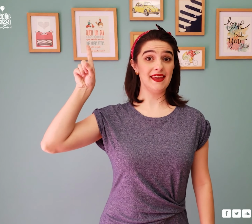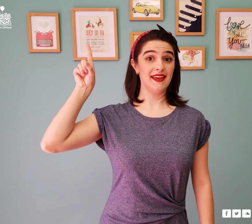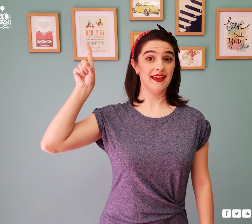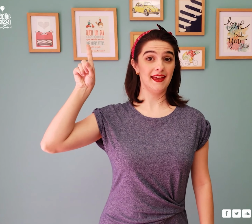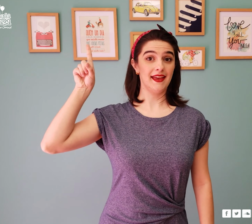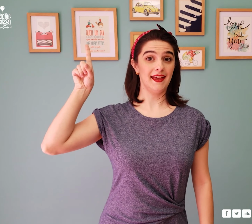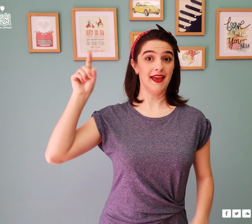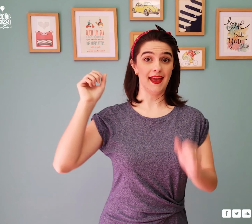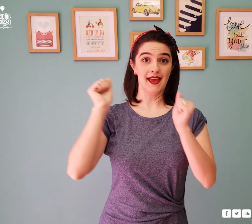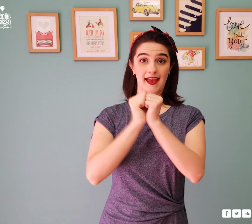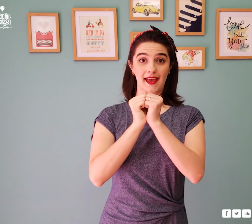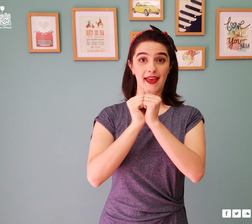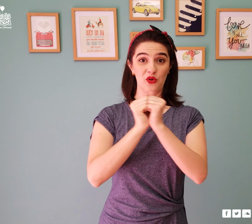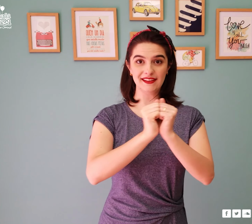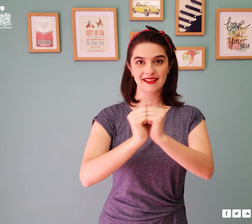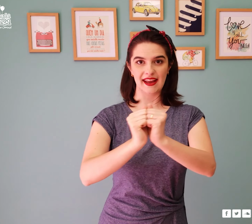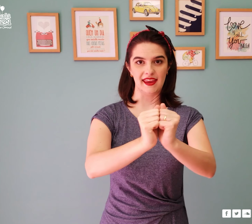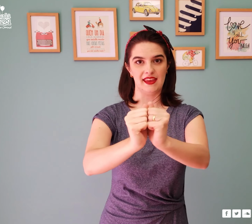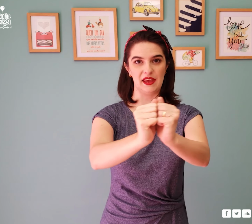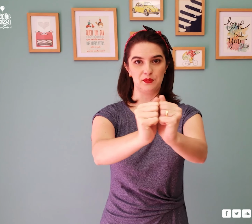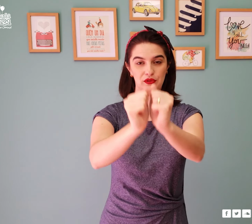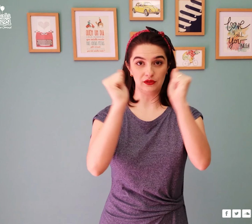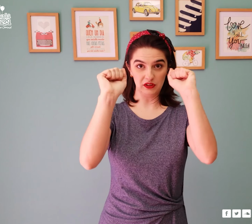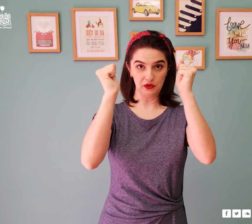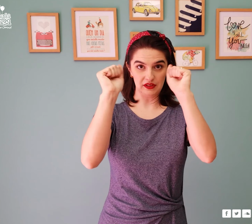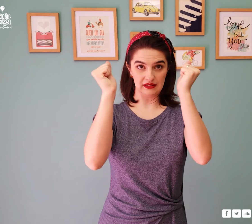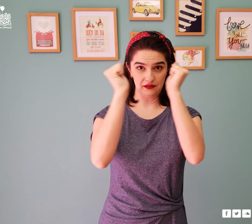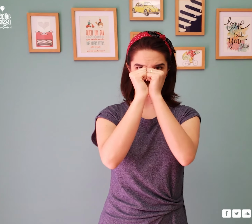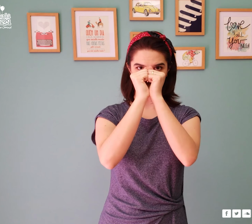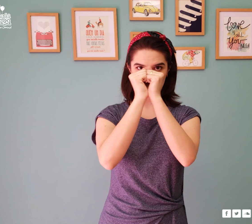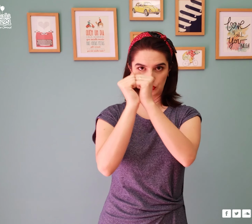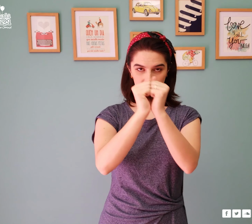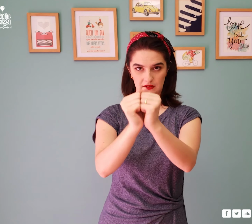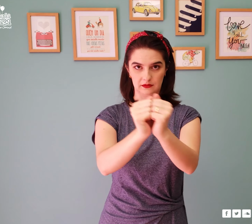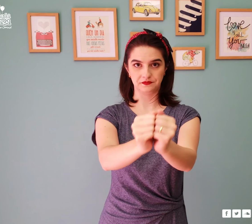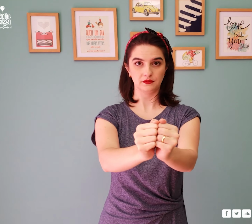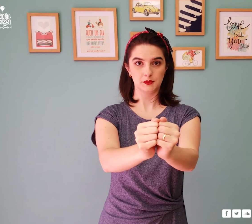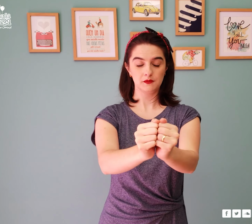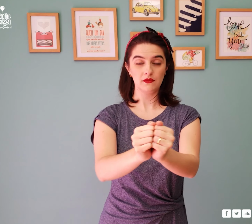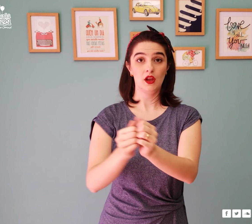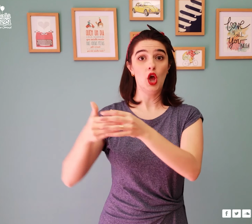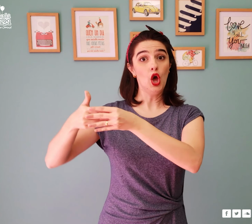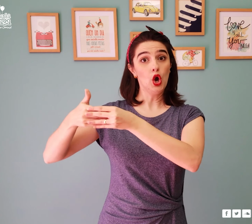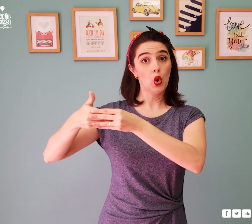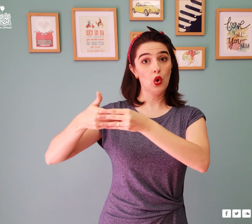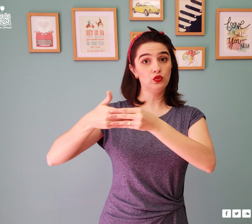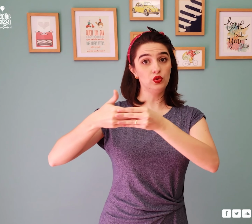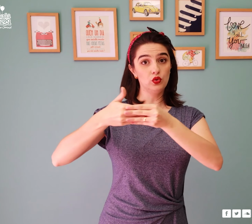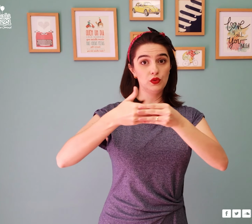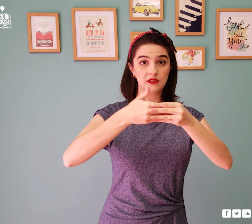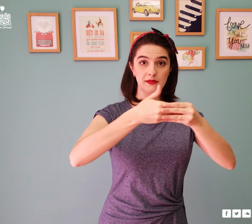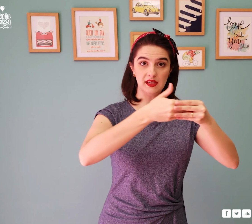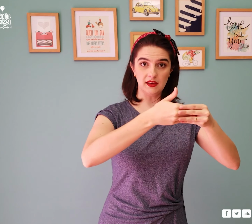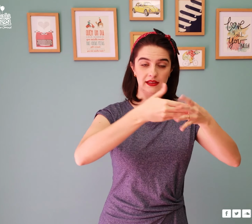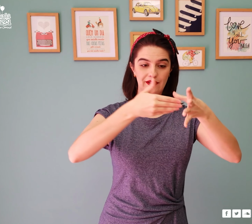eu andarei. E aí põe as duas mãozinhas assim fechadinhas juntas. Conduz-me. Então,